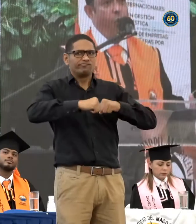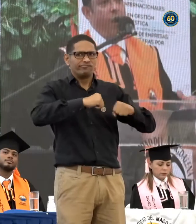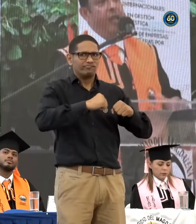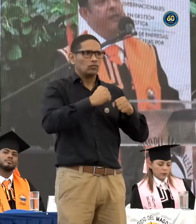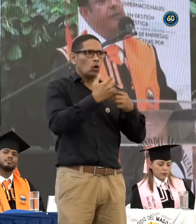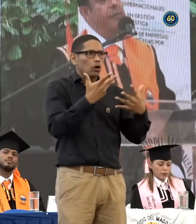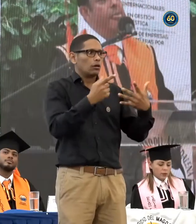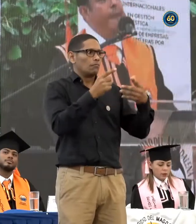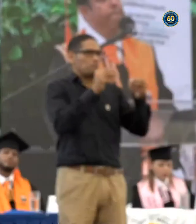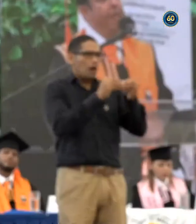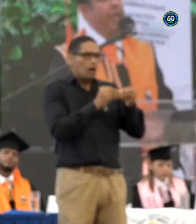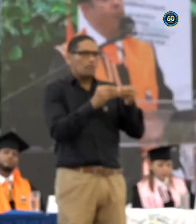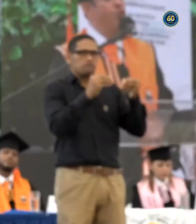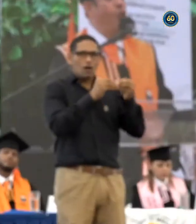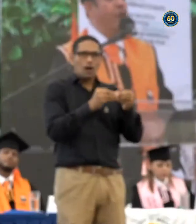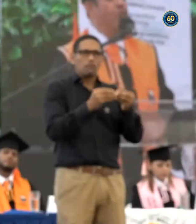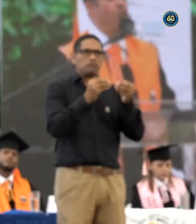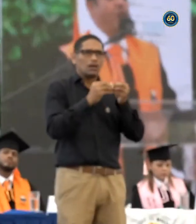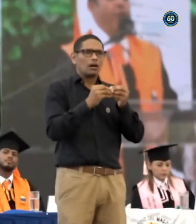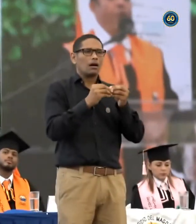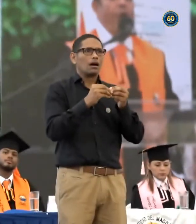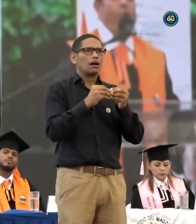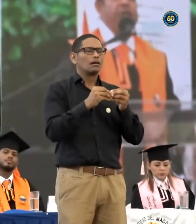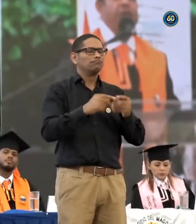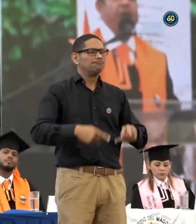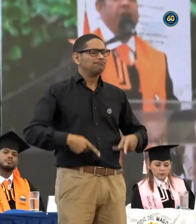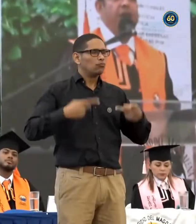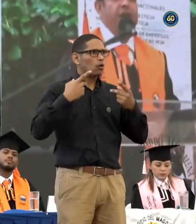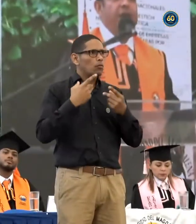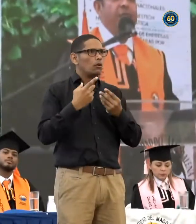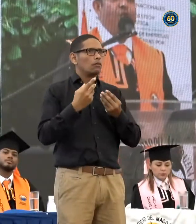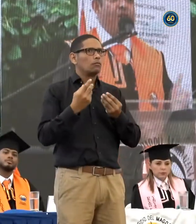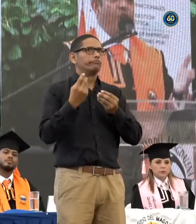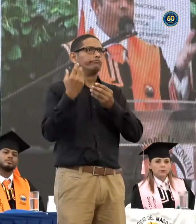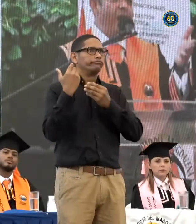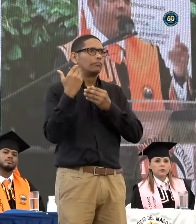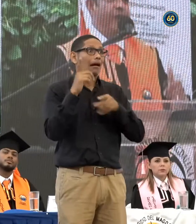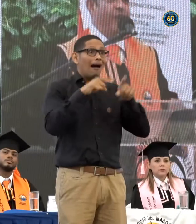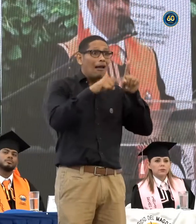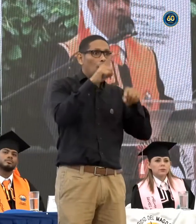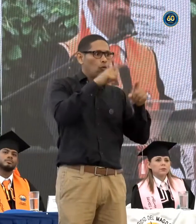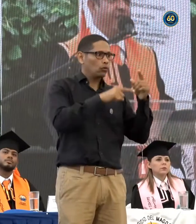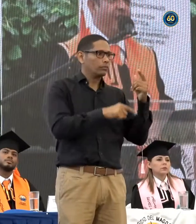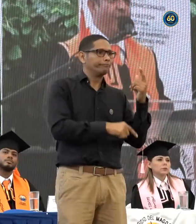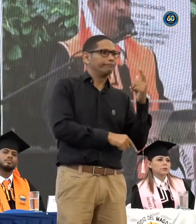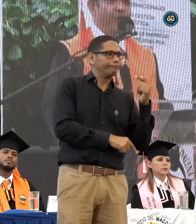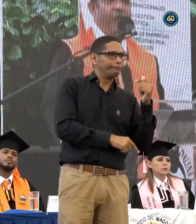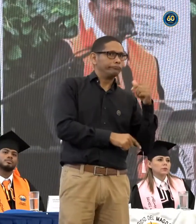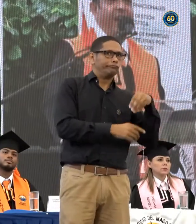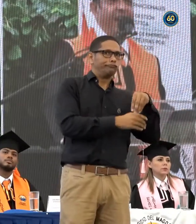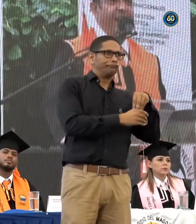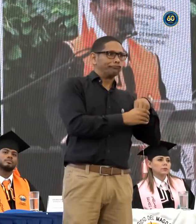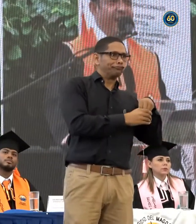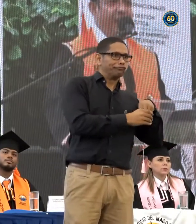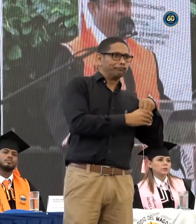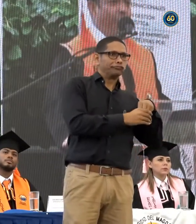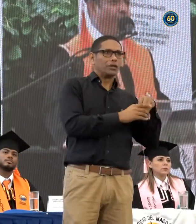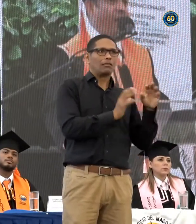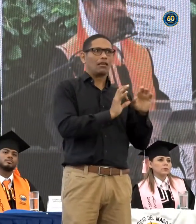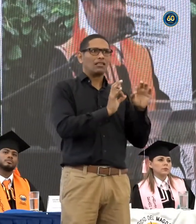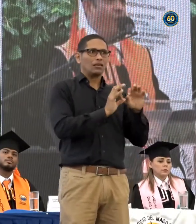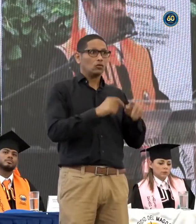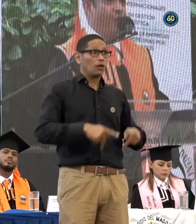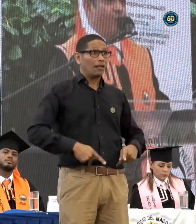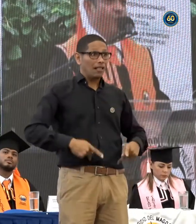en muchos casos no llevamos la cuenta muchas no van a los estados financieros y no reflejan el valor de cada uno de